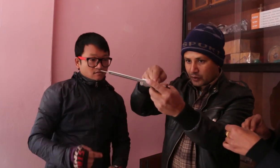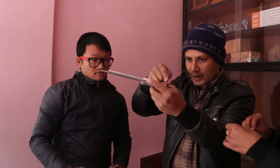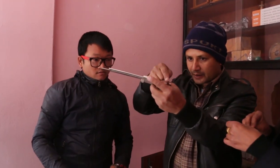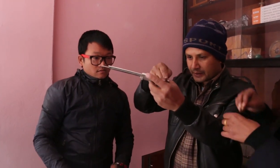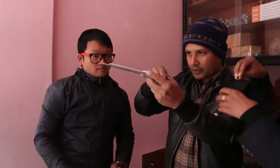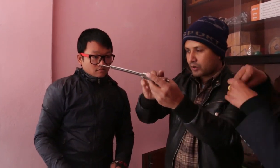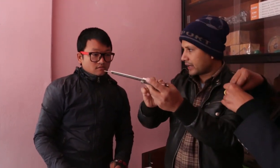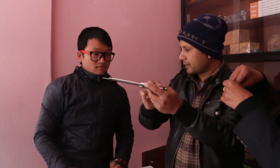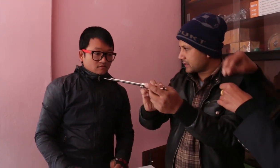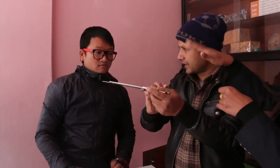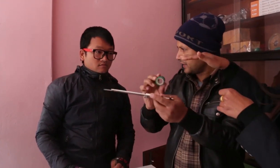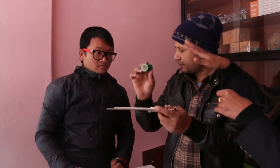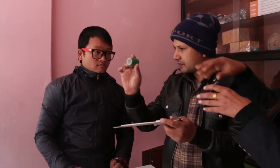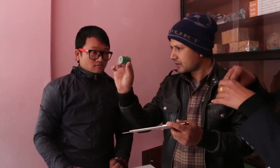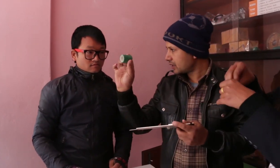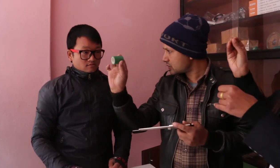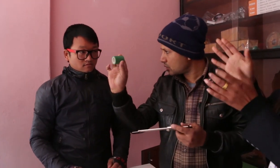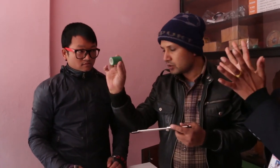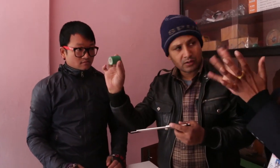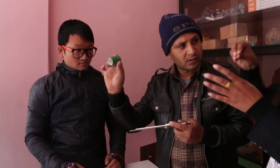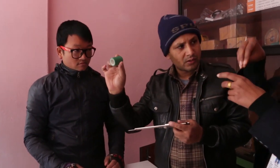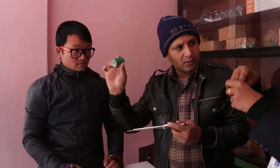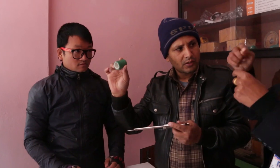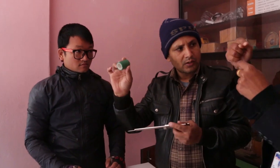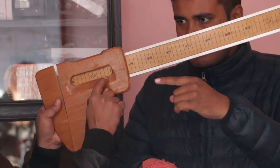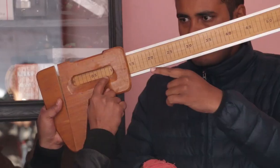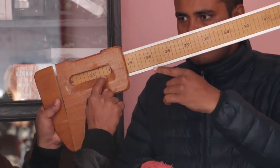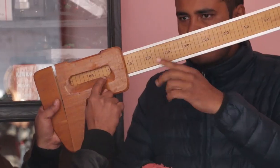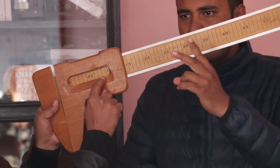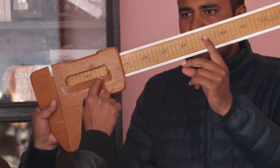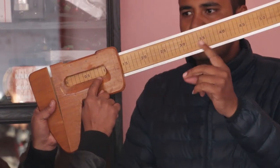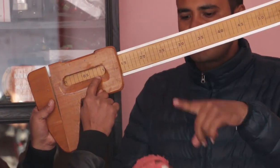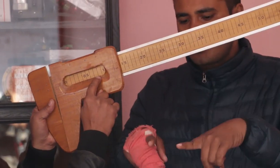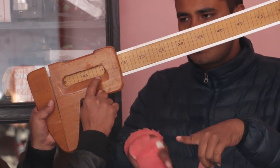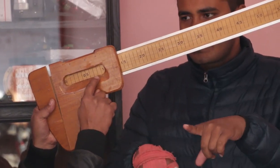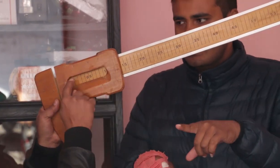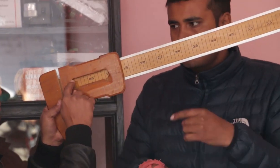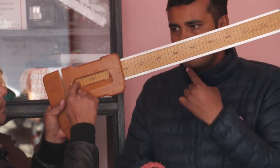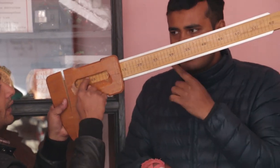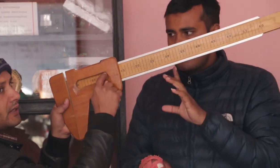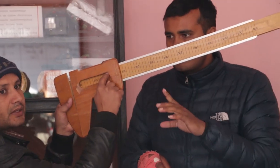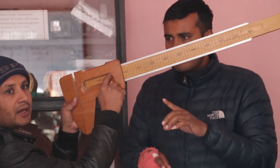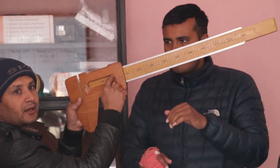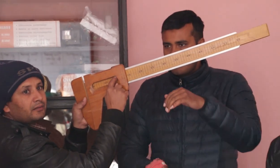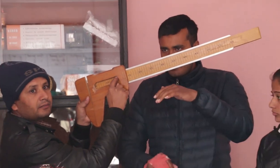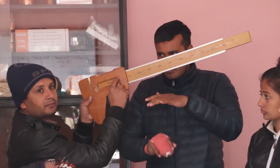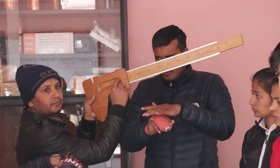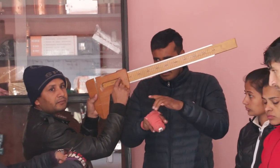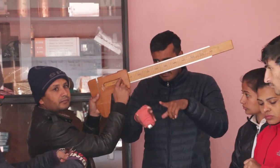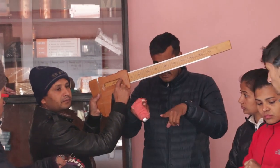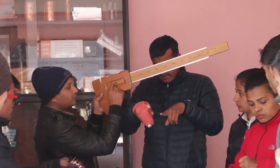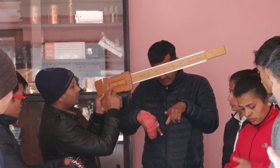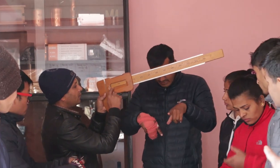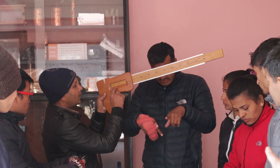धौलागिरी बहिरा आवासीय विद्यालयले शिक्षक तथा कर्मचारीहरूको चयनमा पनि समावेशीकरणलाई लागू गर्दै